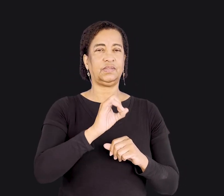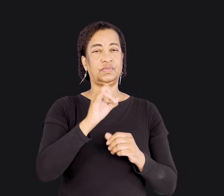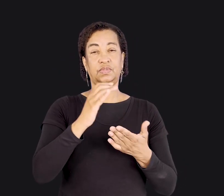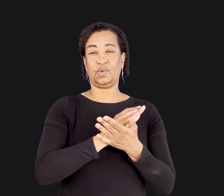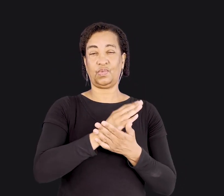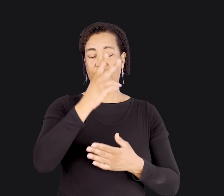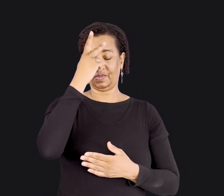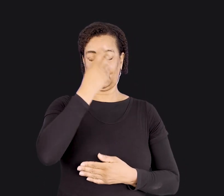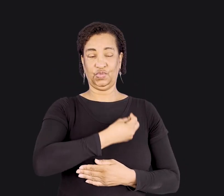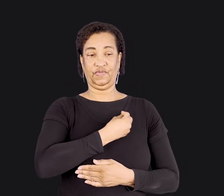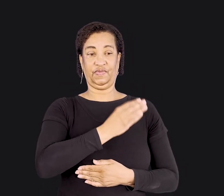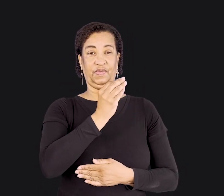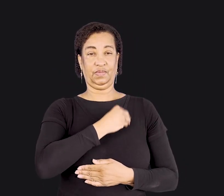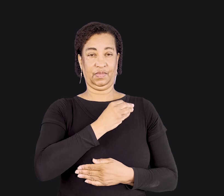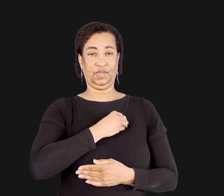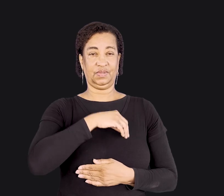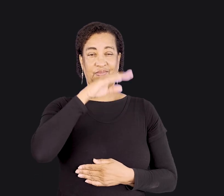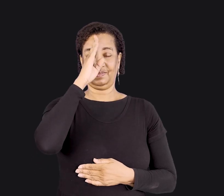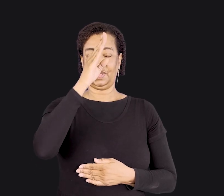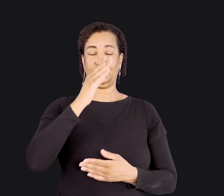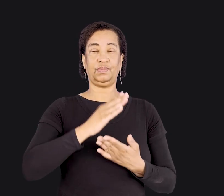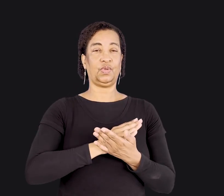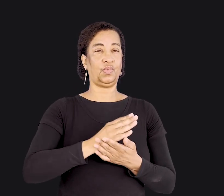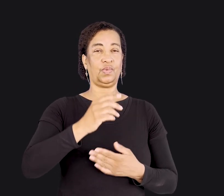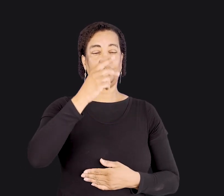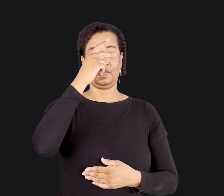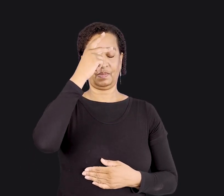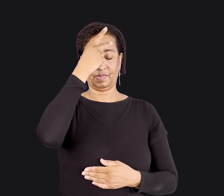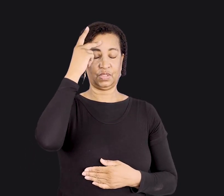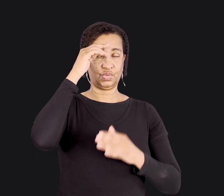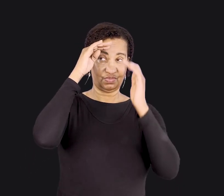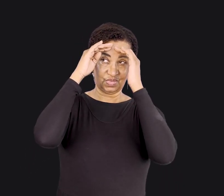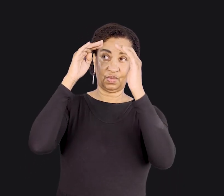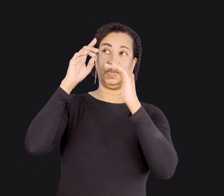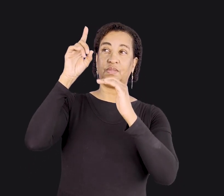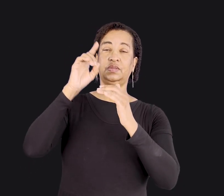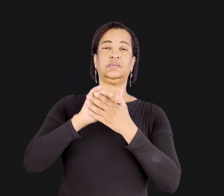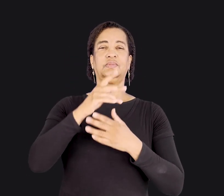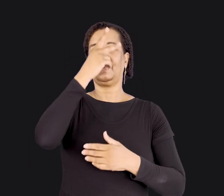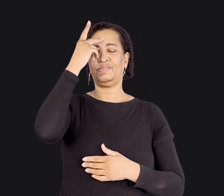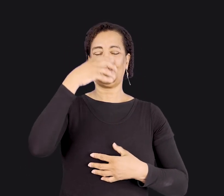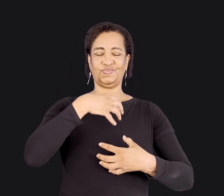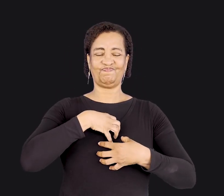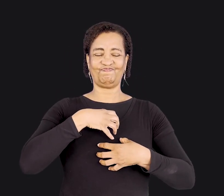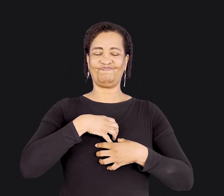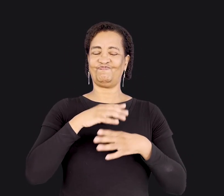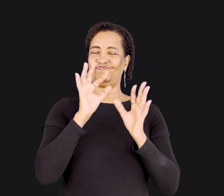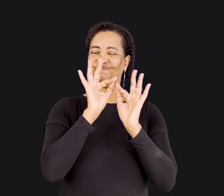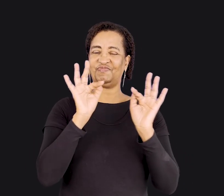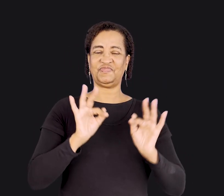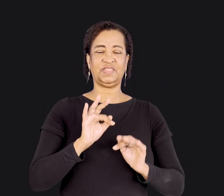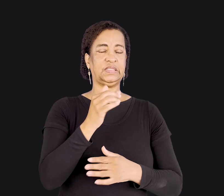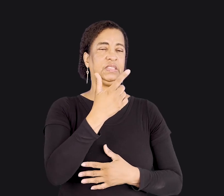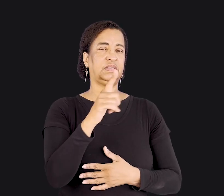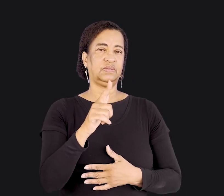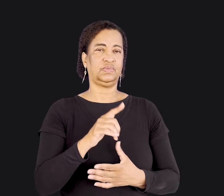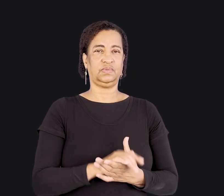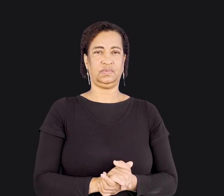está vivendo em pecado, principalmente alguém temente a Deus, essa pessoa está muito infeliz. O Salmo